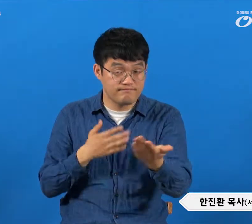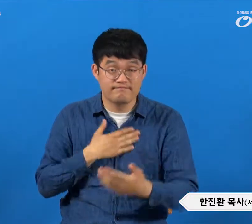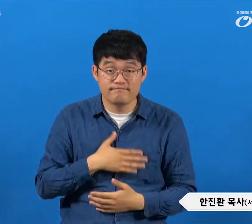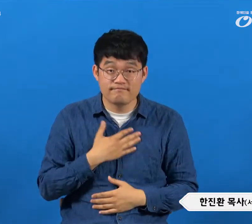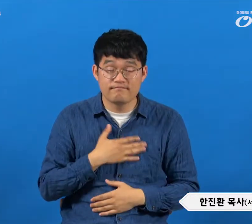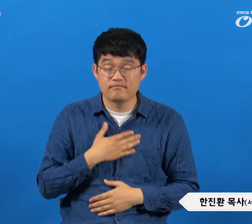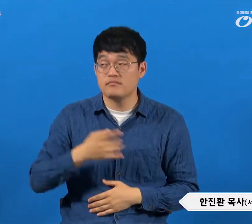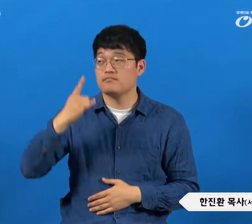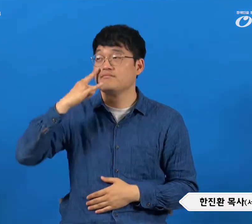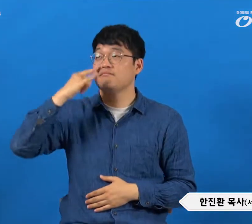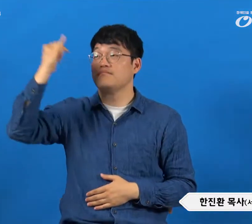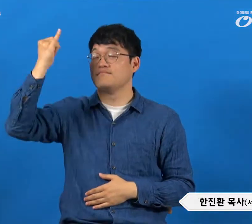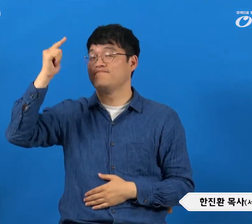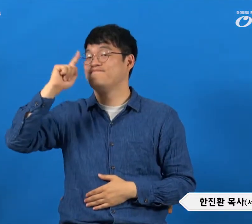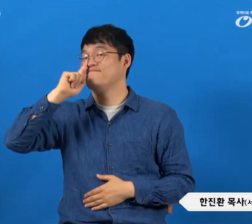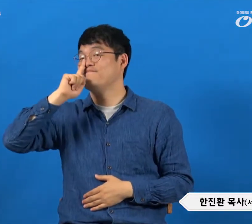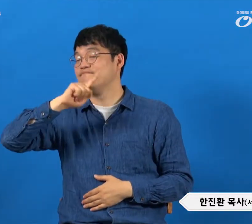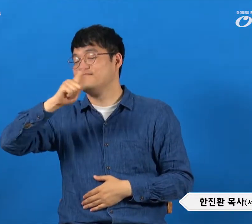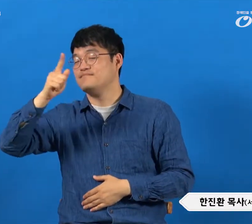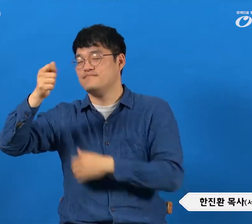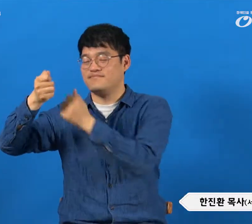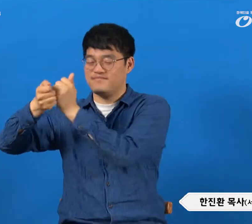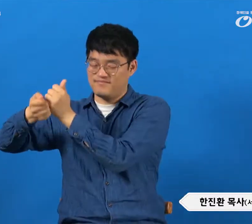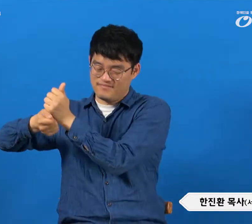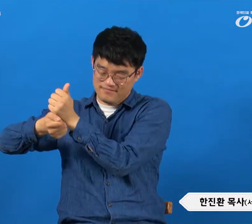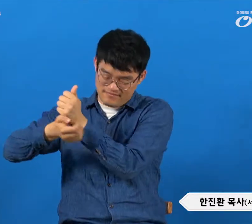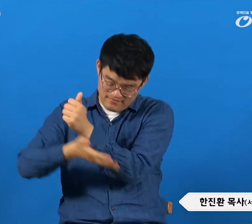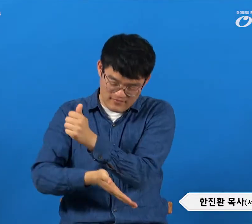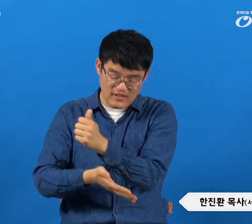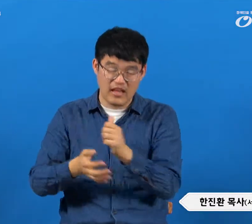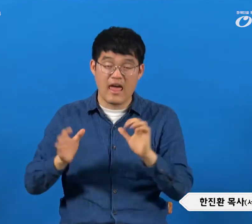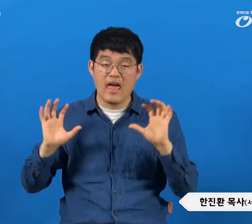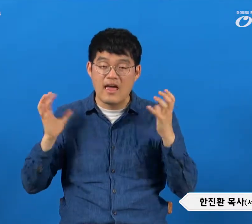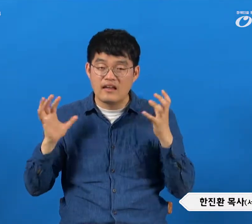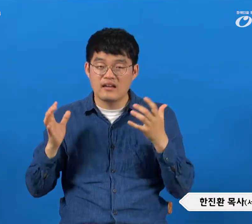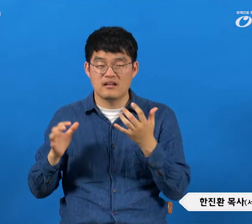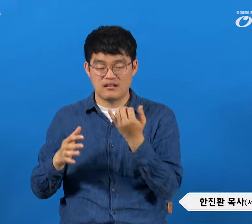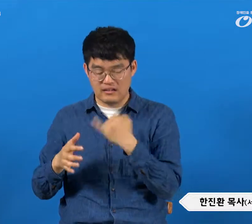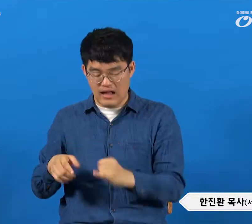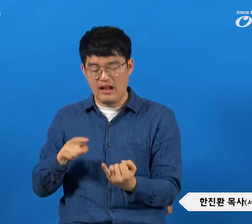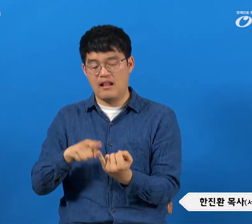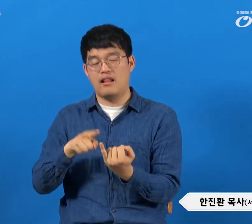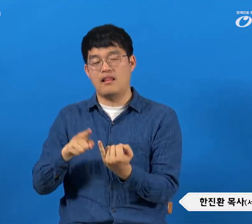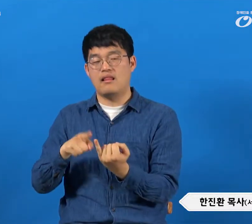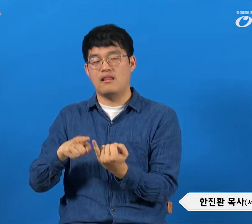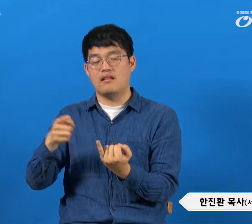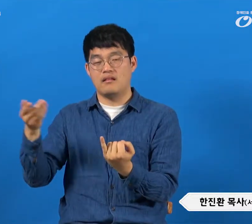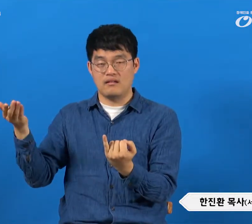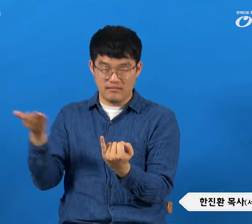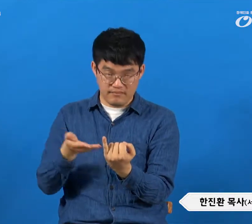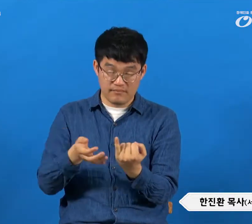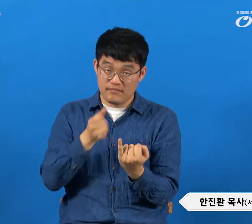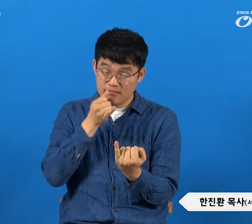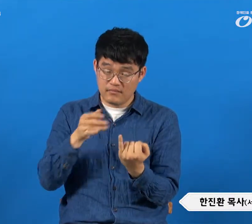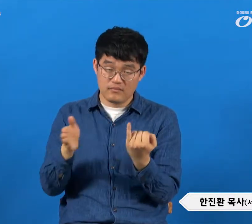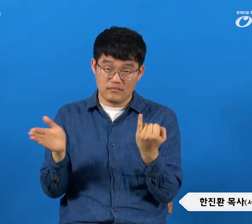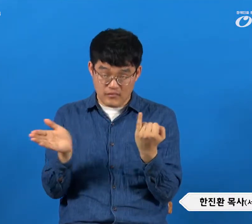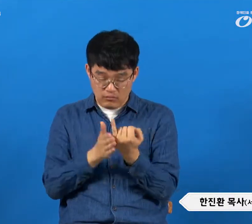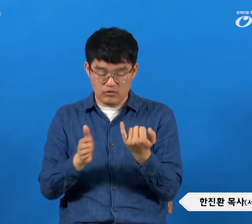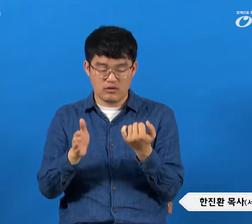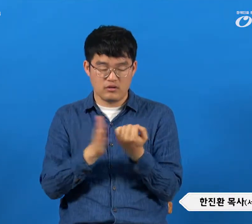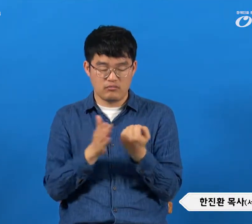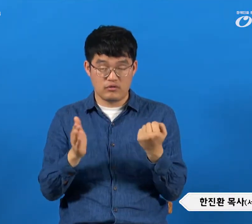엄마의 그 나쁜 영향이 아기에게 그대로 다 전달이 된 것입니다. 그래서 그 전도사님